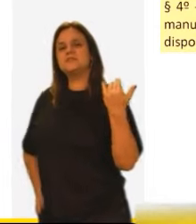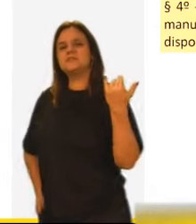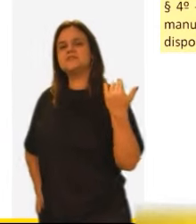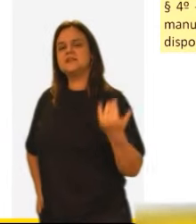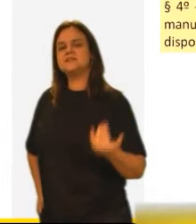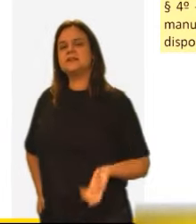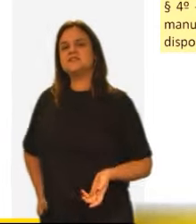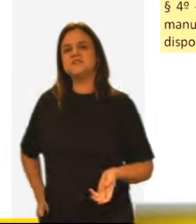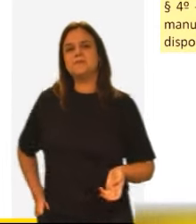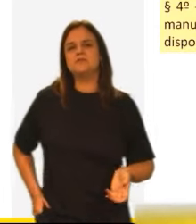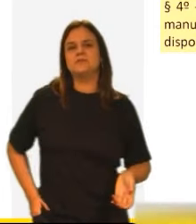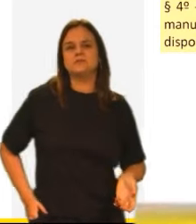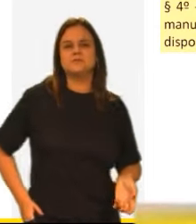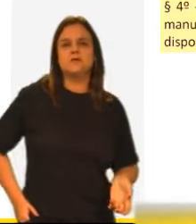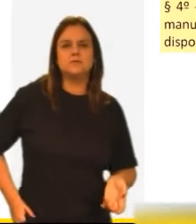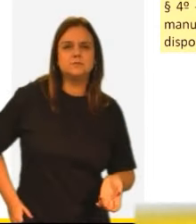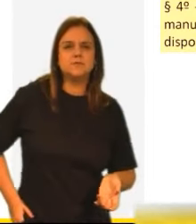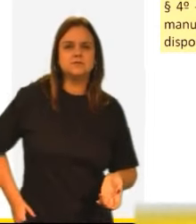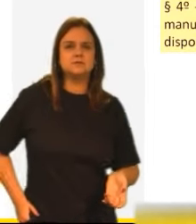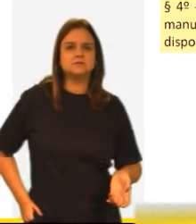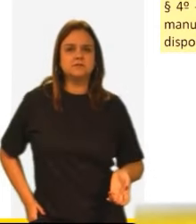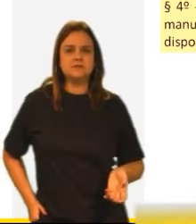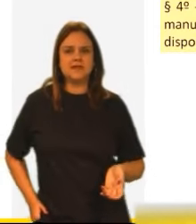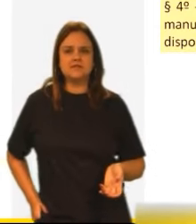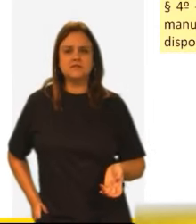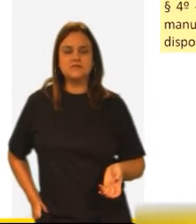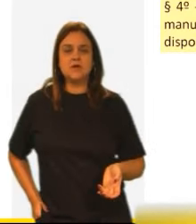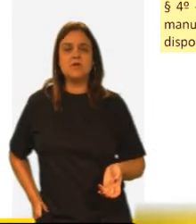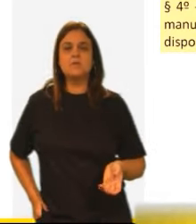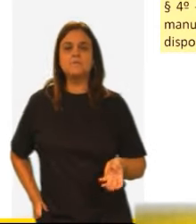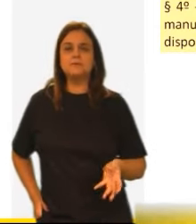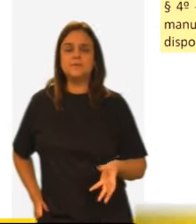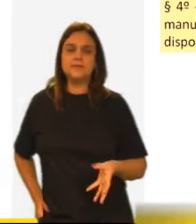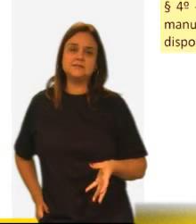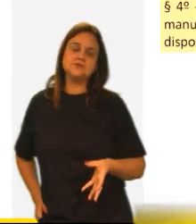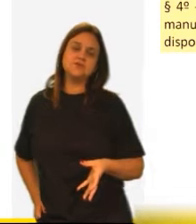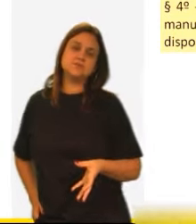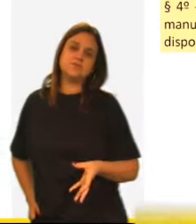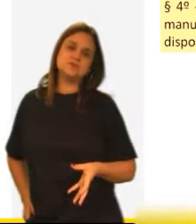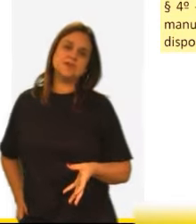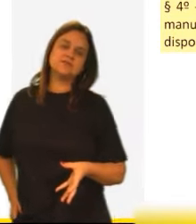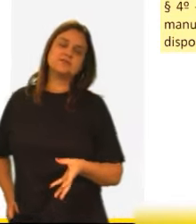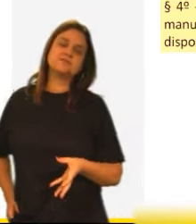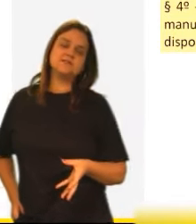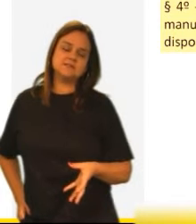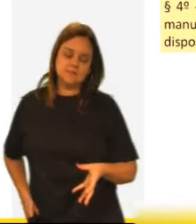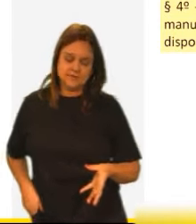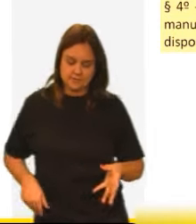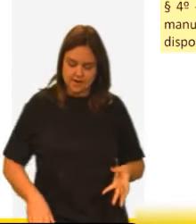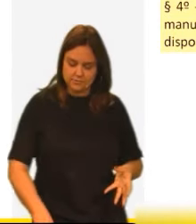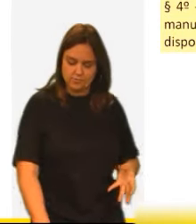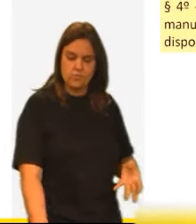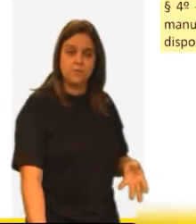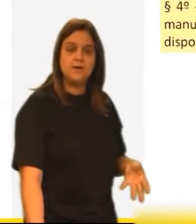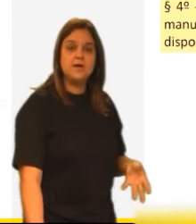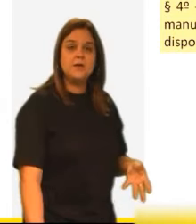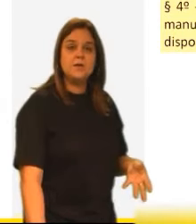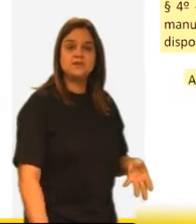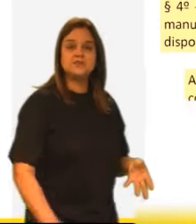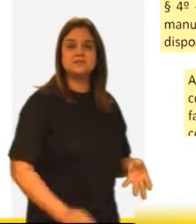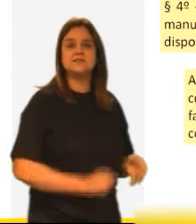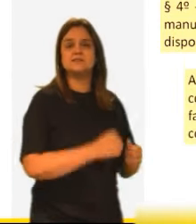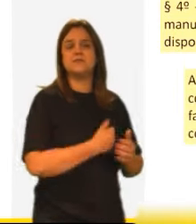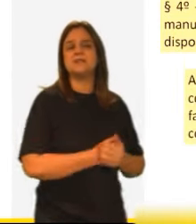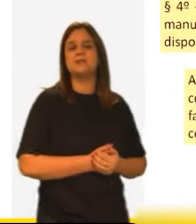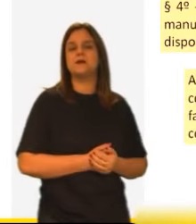outras fontes destinadas a garantir a manutenção ou expansão da Seguridade Social, obedecido disposto no artigo 154.1.